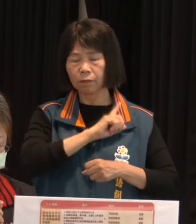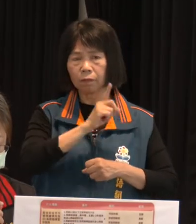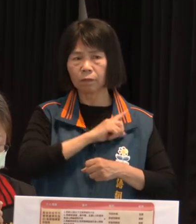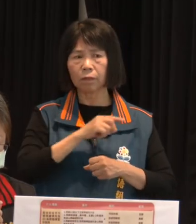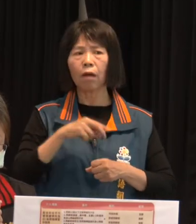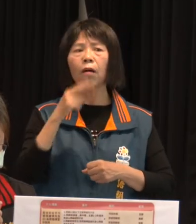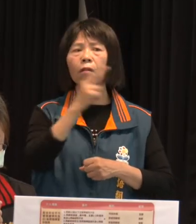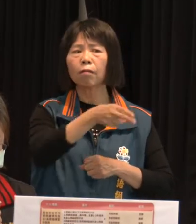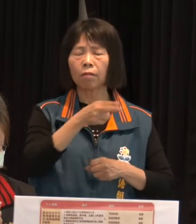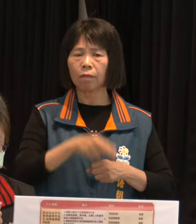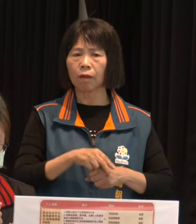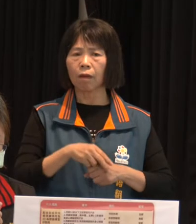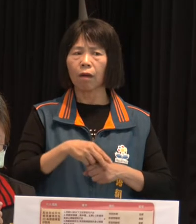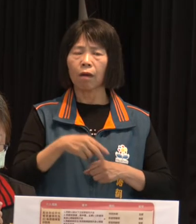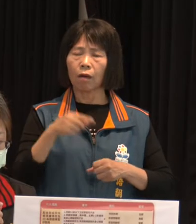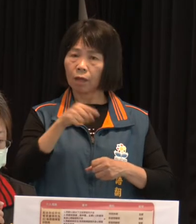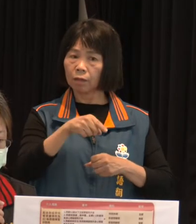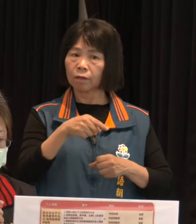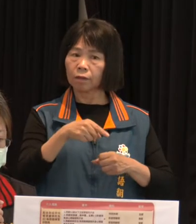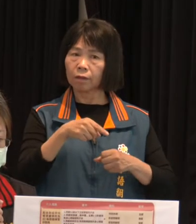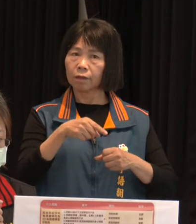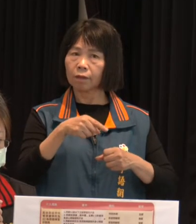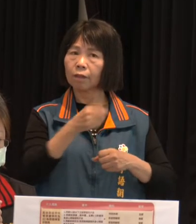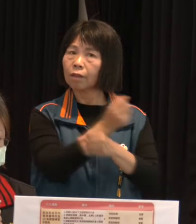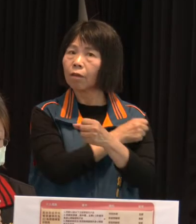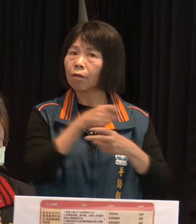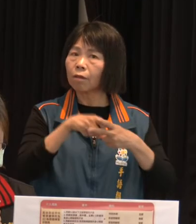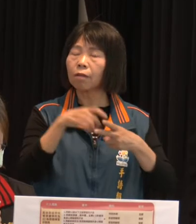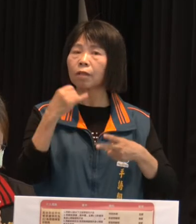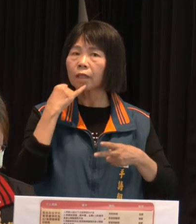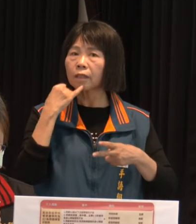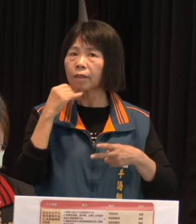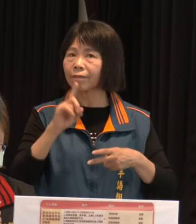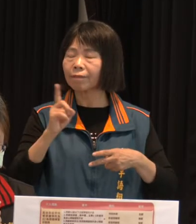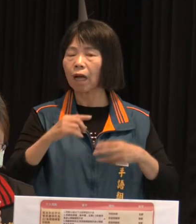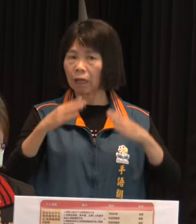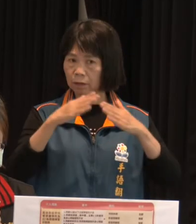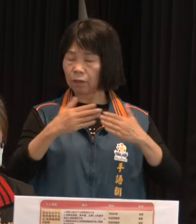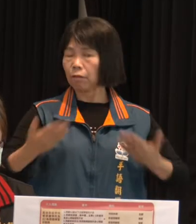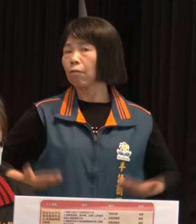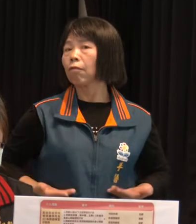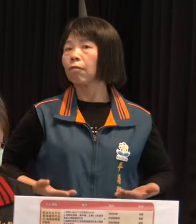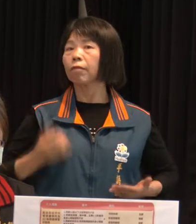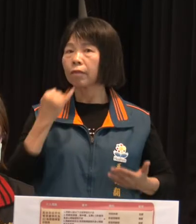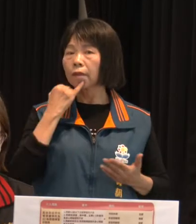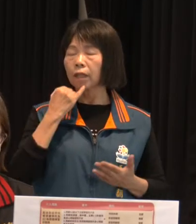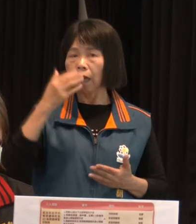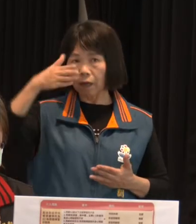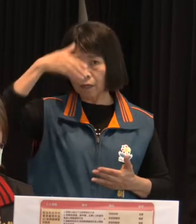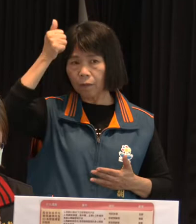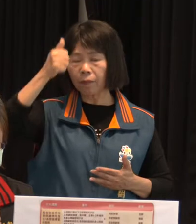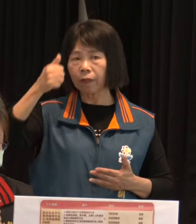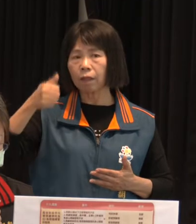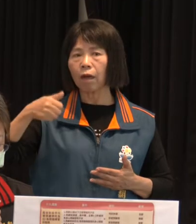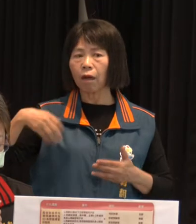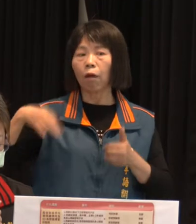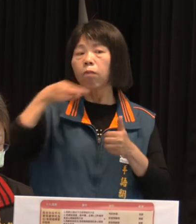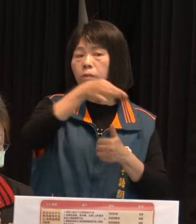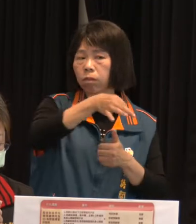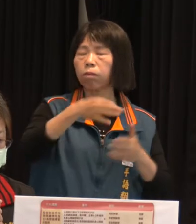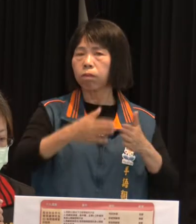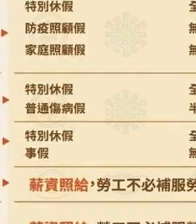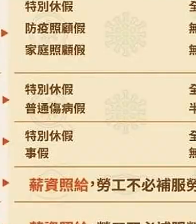要求，那这时候我们的民众是可以在家休息，那雇主应该要给付工